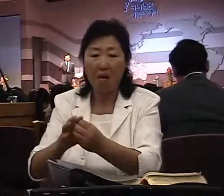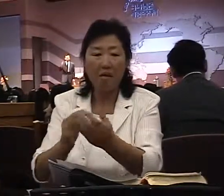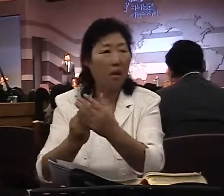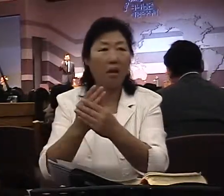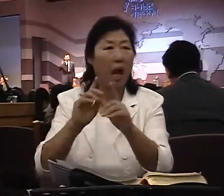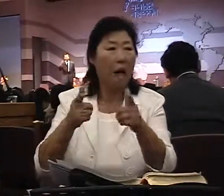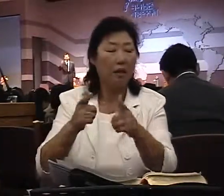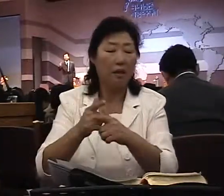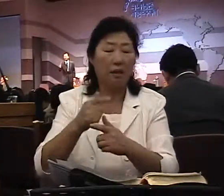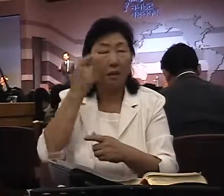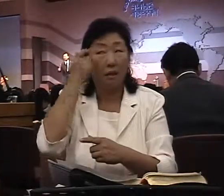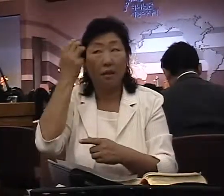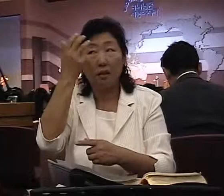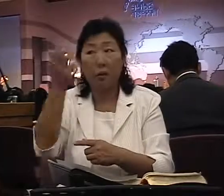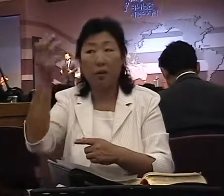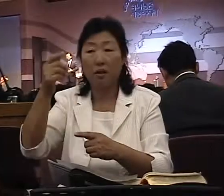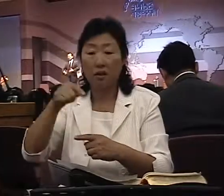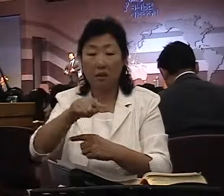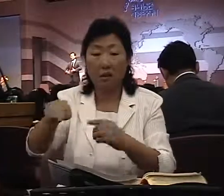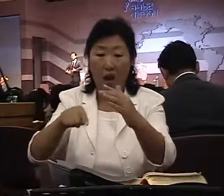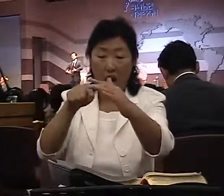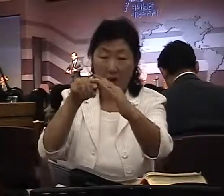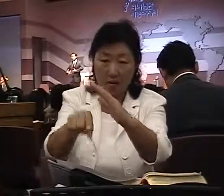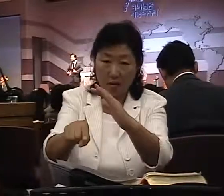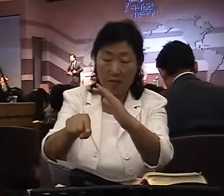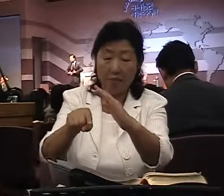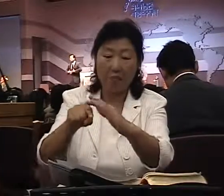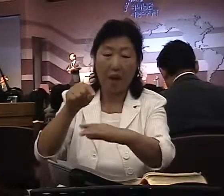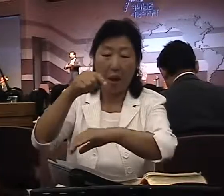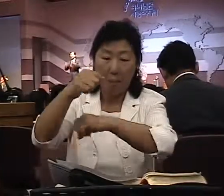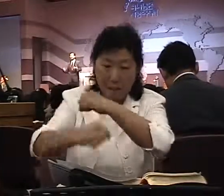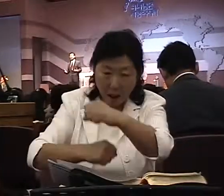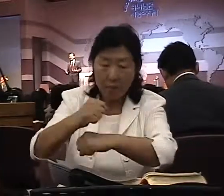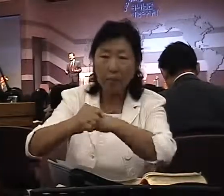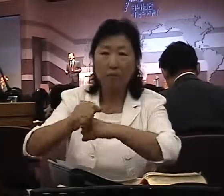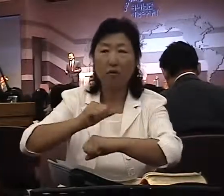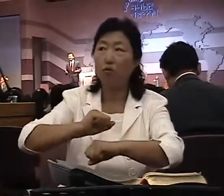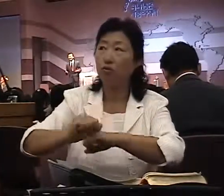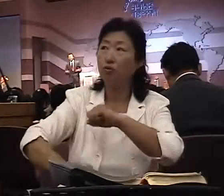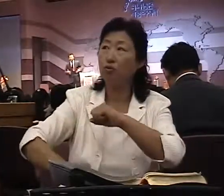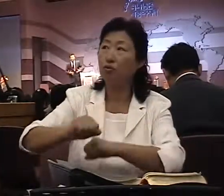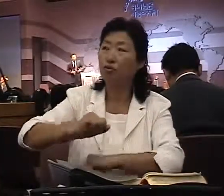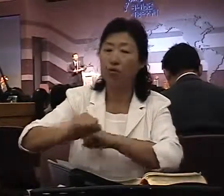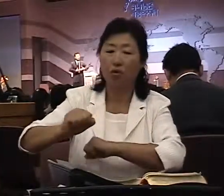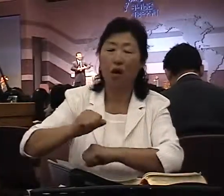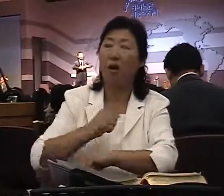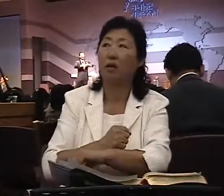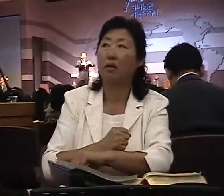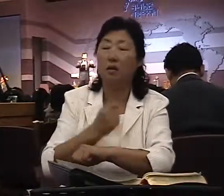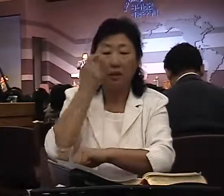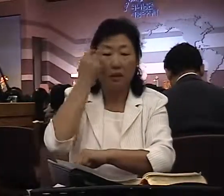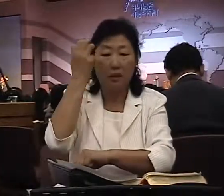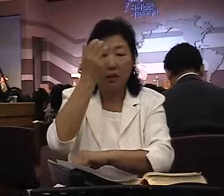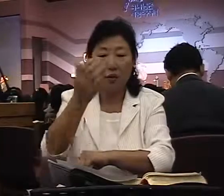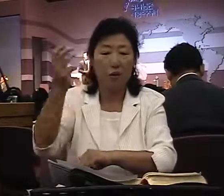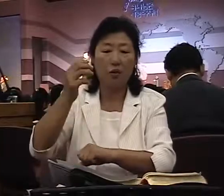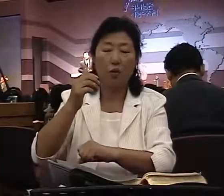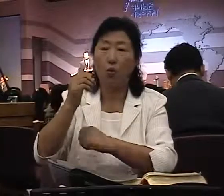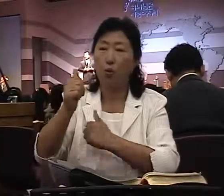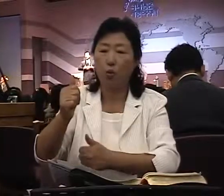성령이 그 안에 들어가셔서 성령께서 마음껏 운행하시고 성령을 쫓아 행하는 사람들, 성령을 따라